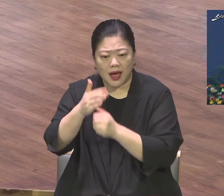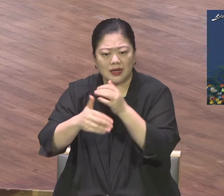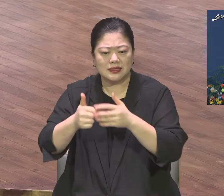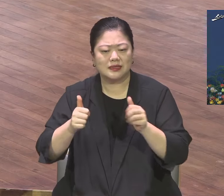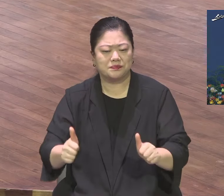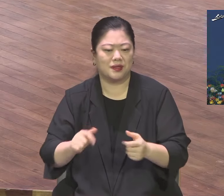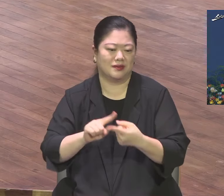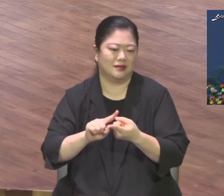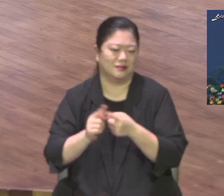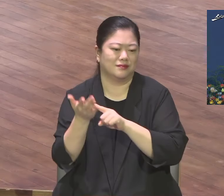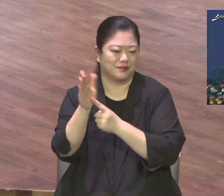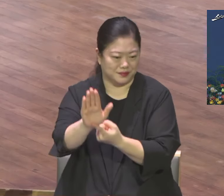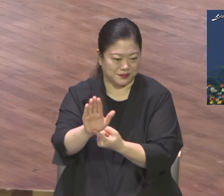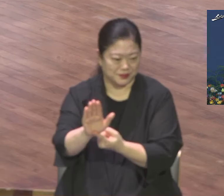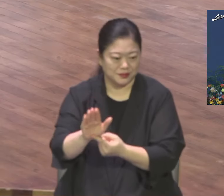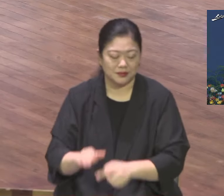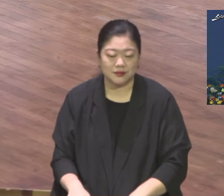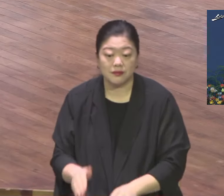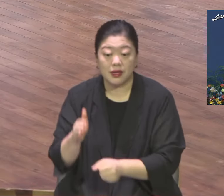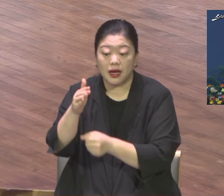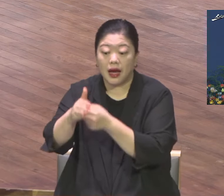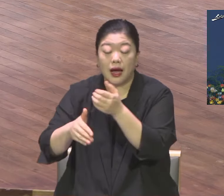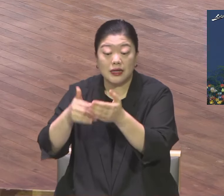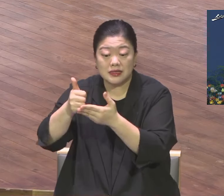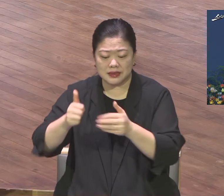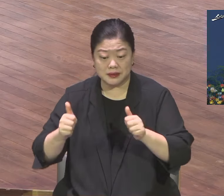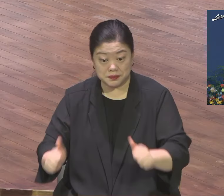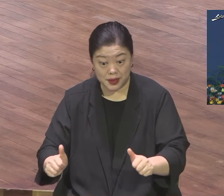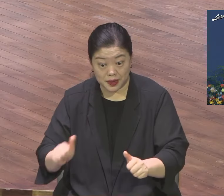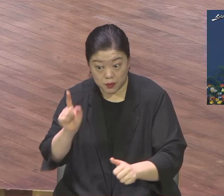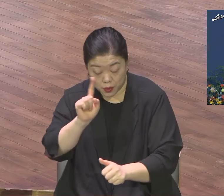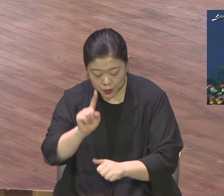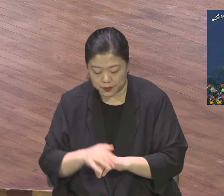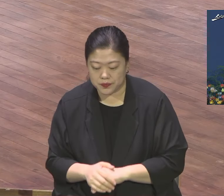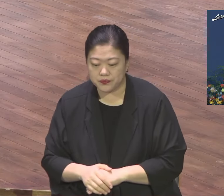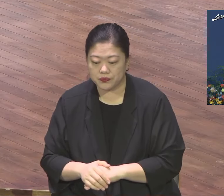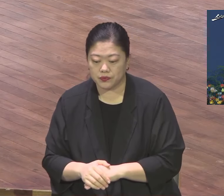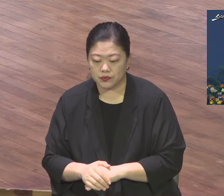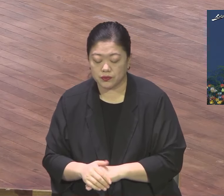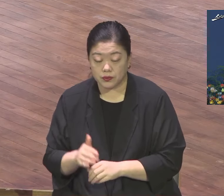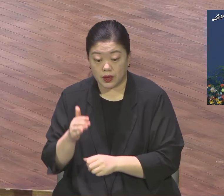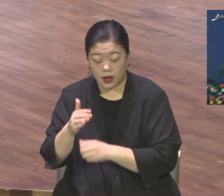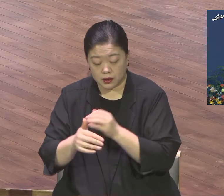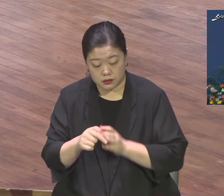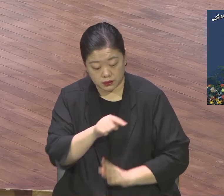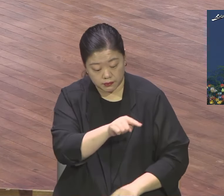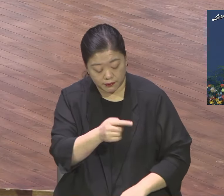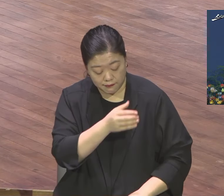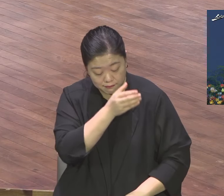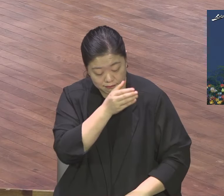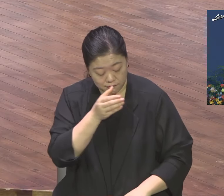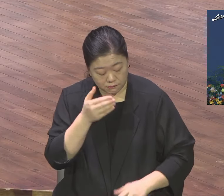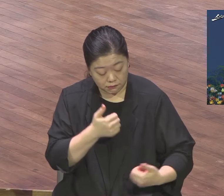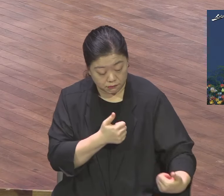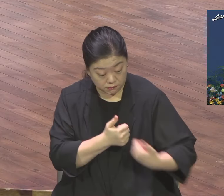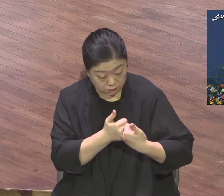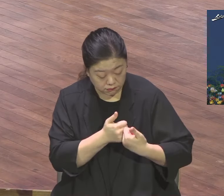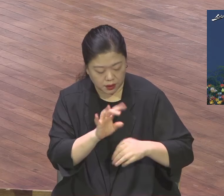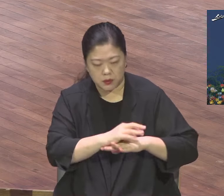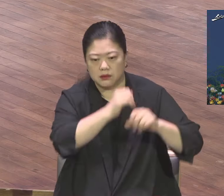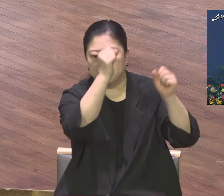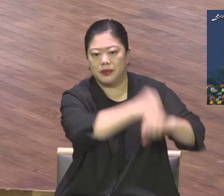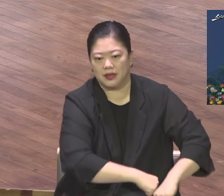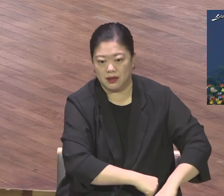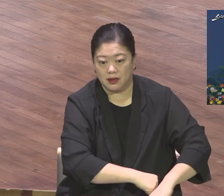있습니다. 양면성. 하나님을 대적하는 자는 멸망하지만은 역으로 하나님을 의지하는 자는 영원한